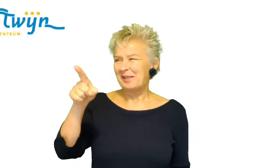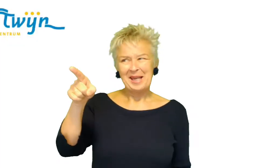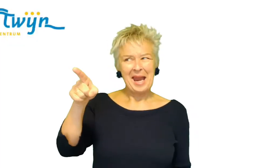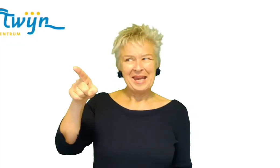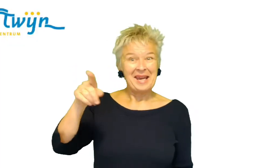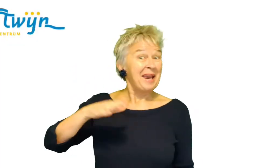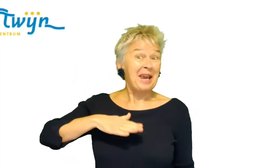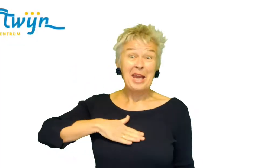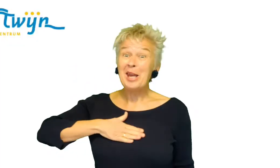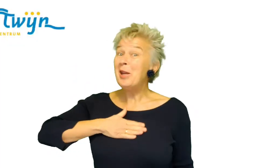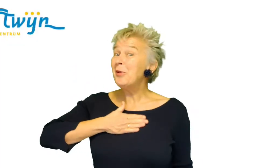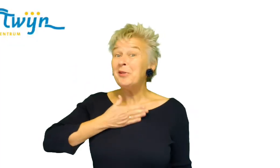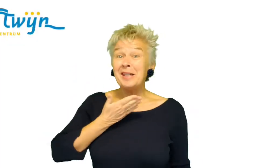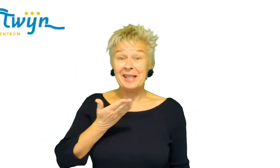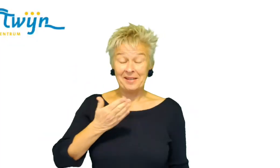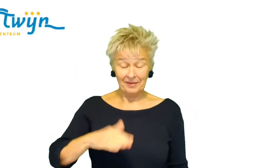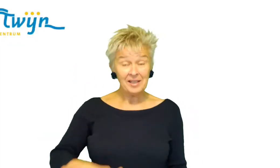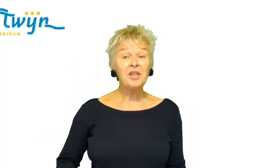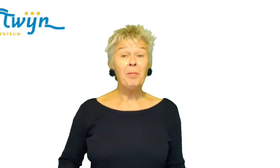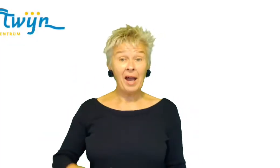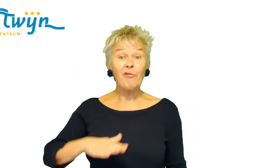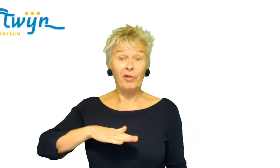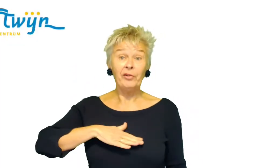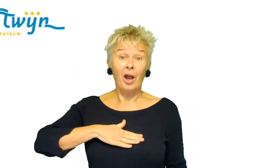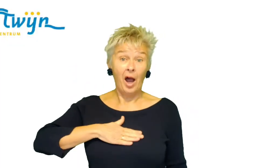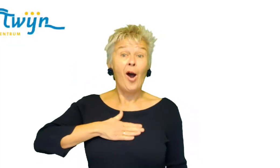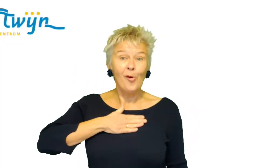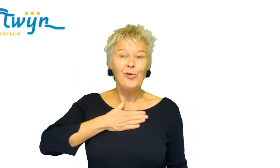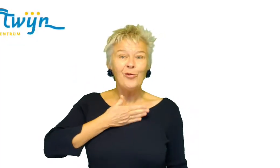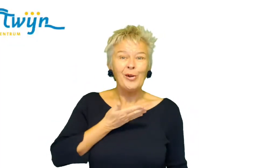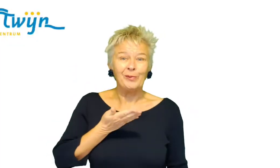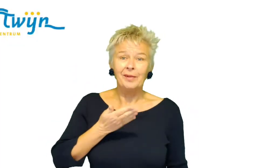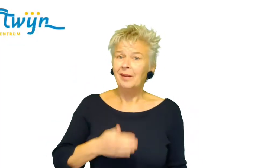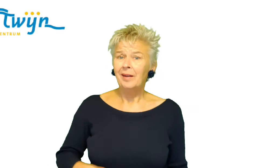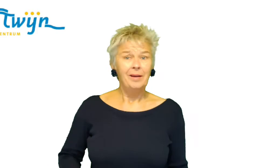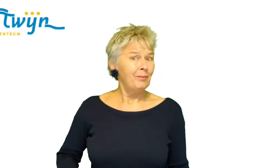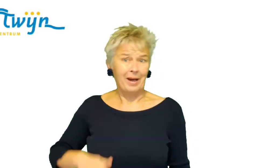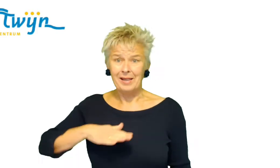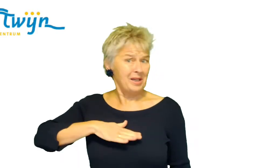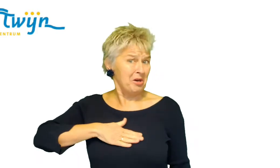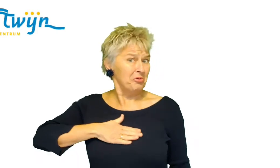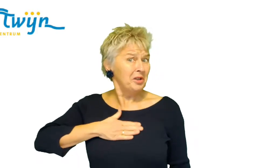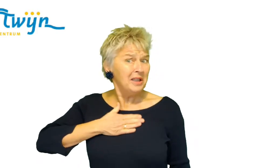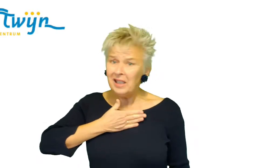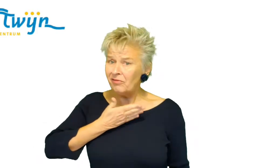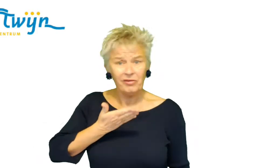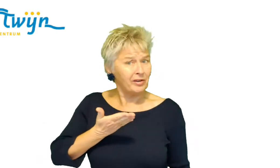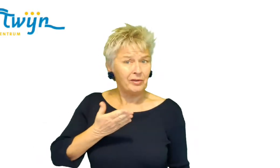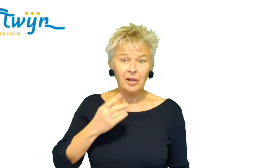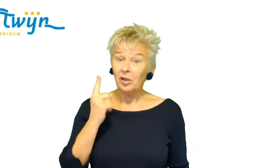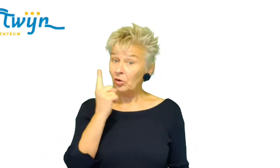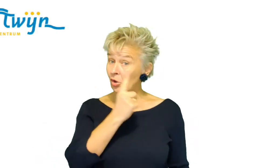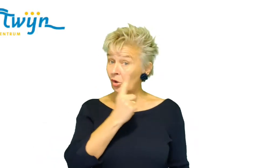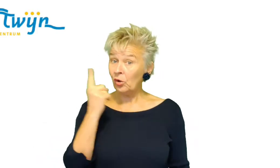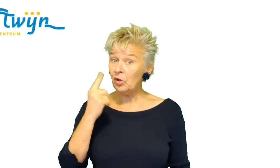Zij hield niet. Dit is gebaar van houden van. Maar ze hield er niet van. Dus schud je